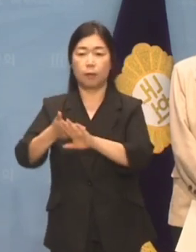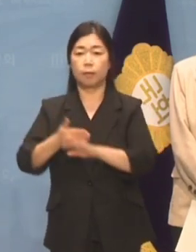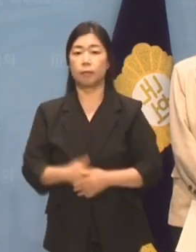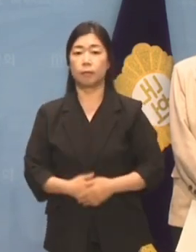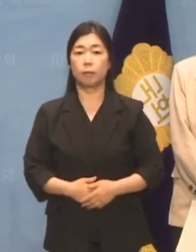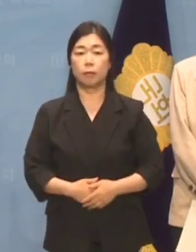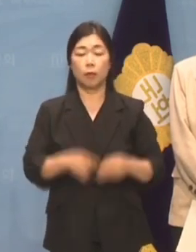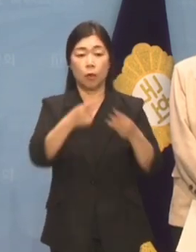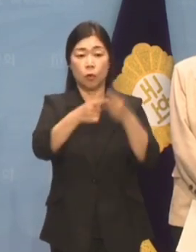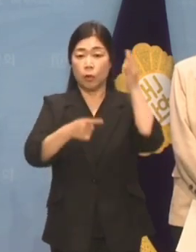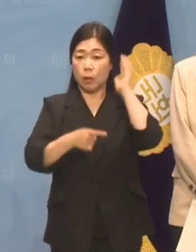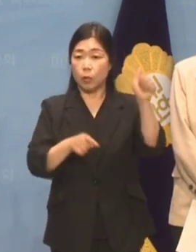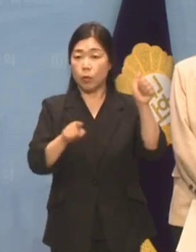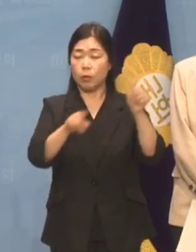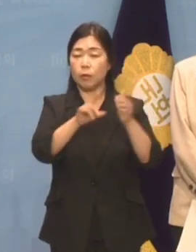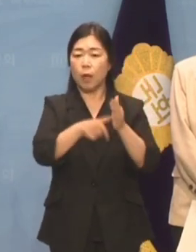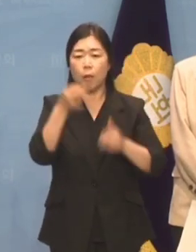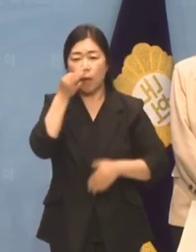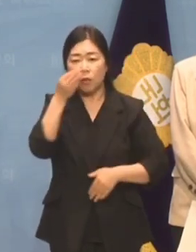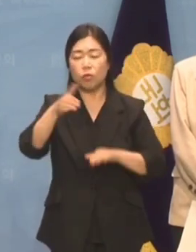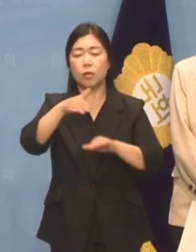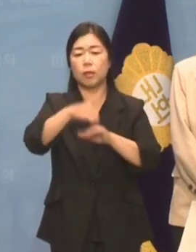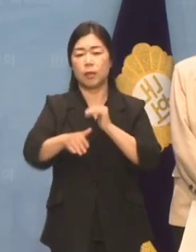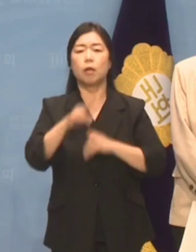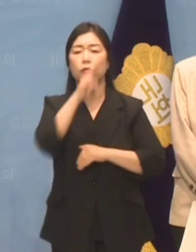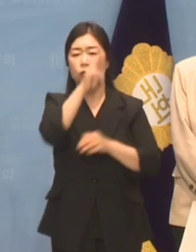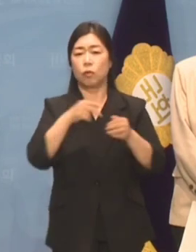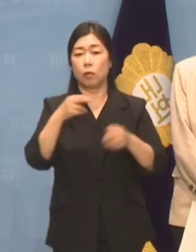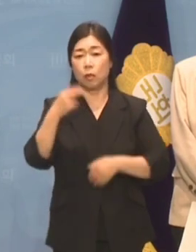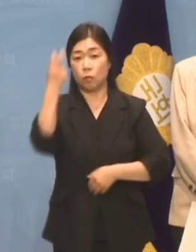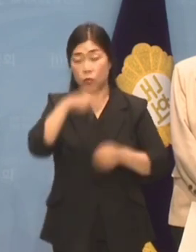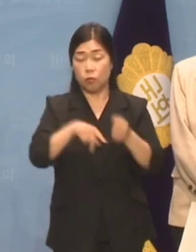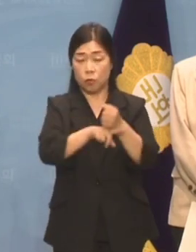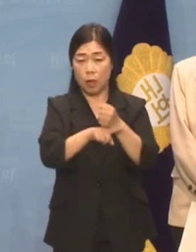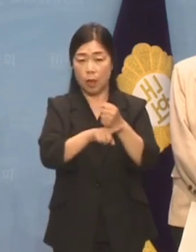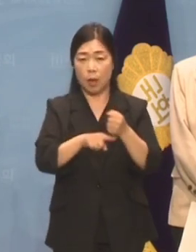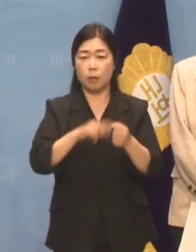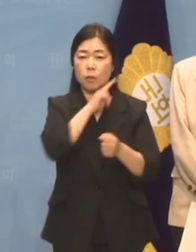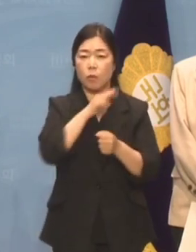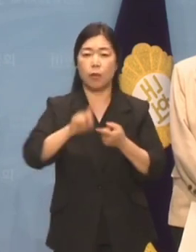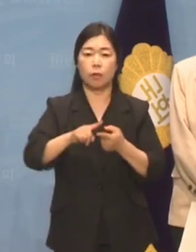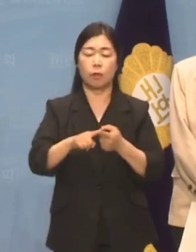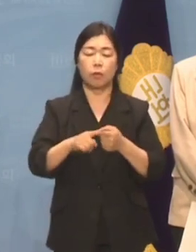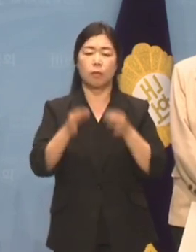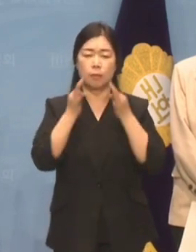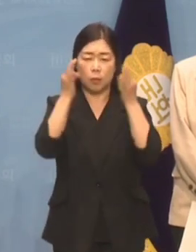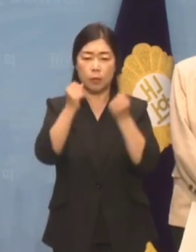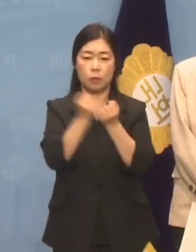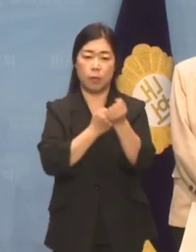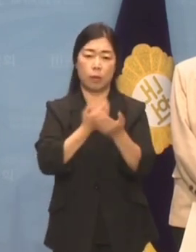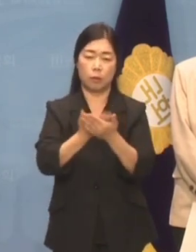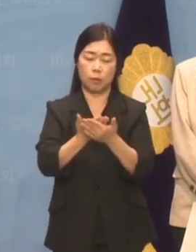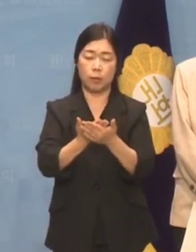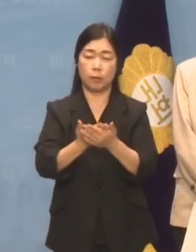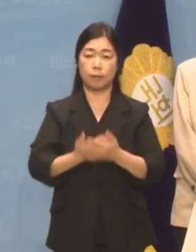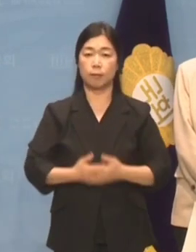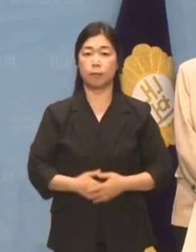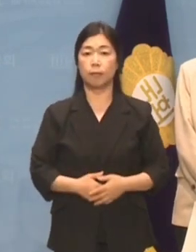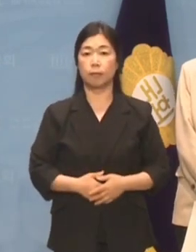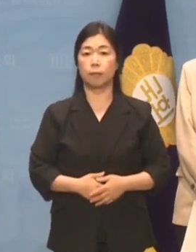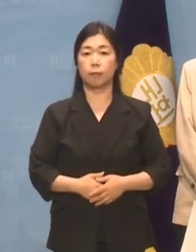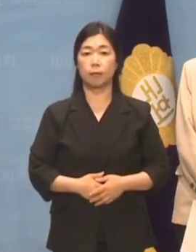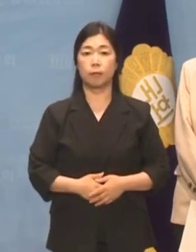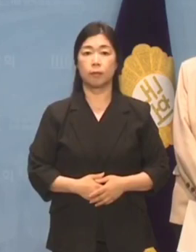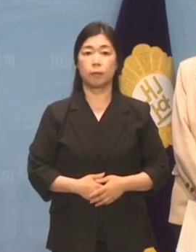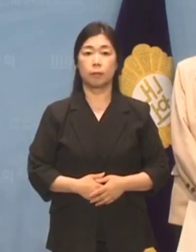윤석열 대통령은 당시 봐주기 수사 의혹에 대해서도 성실하게 소명하십시오. 감사합니다.